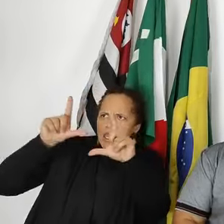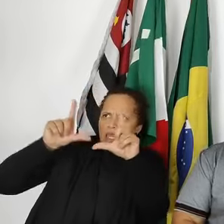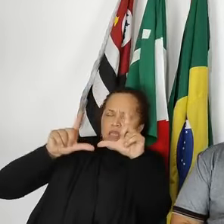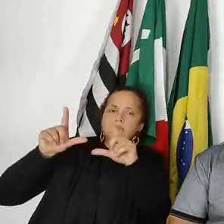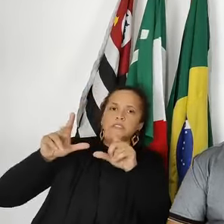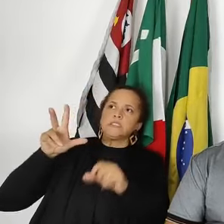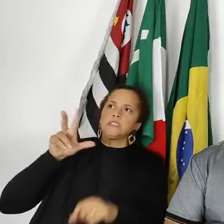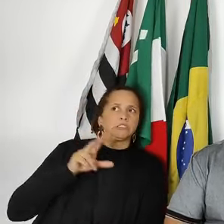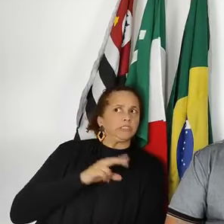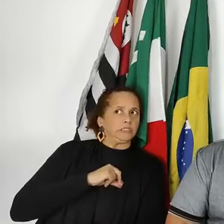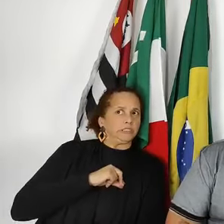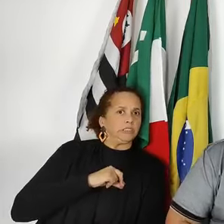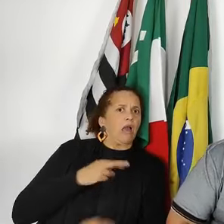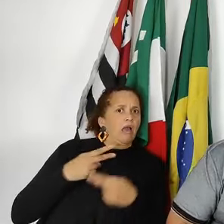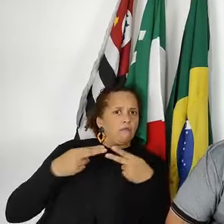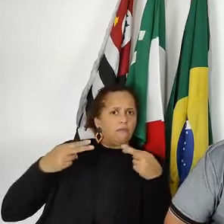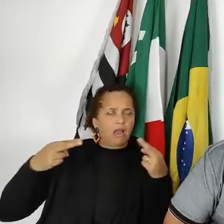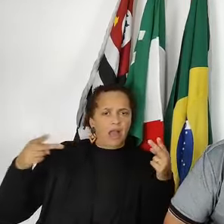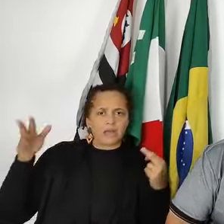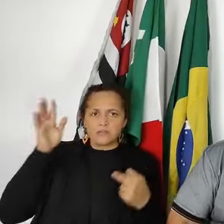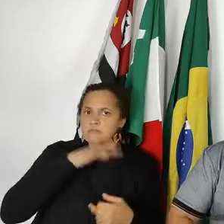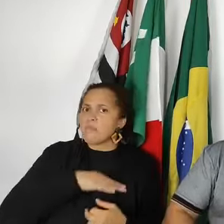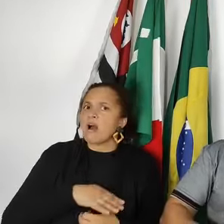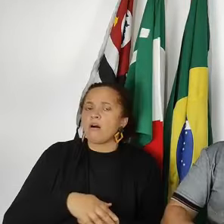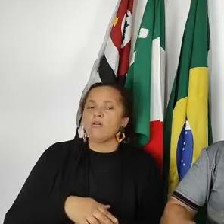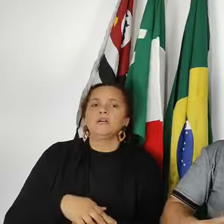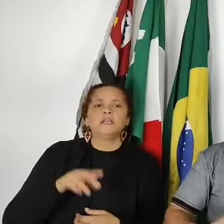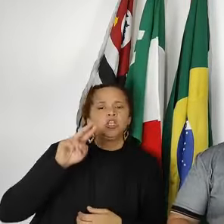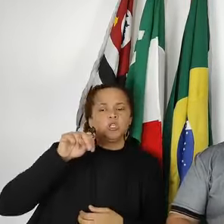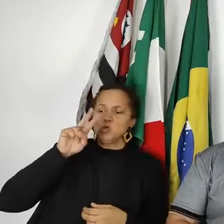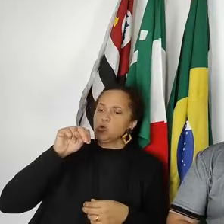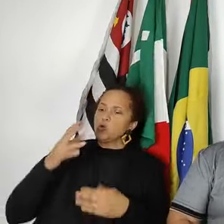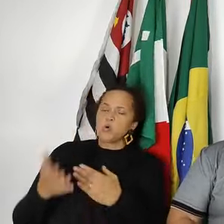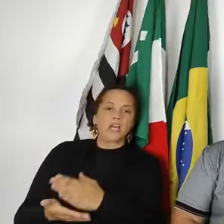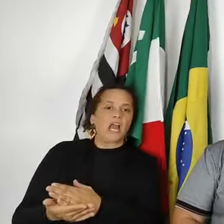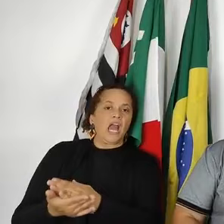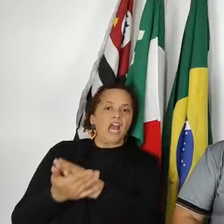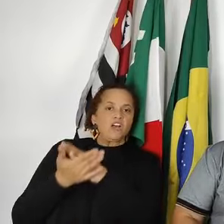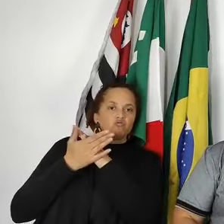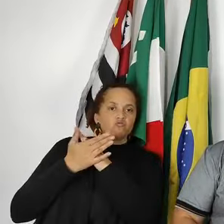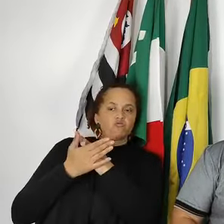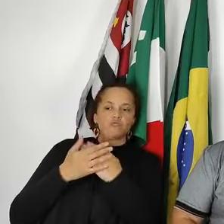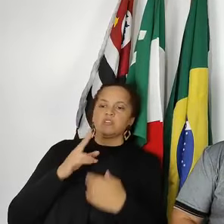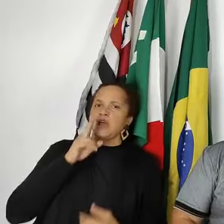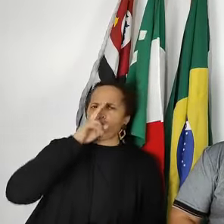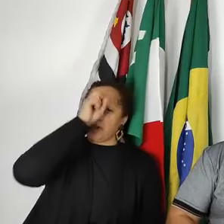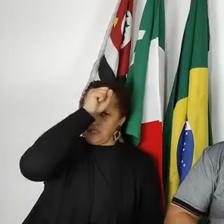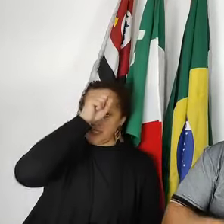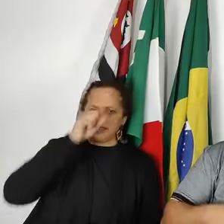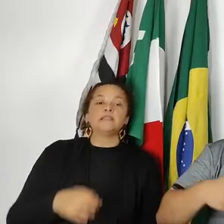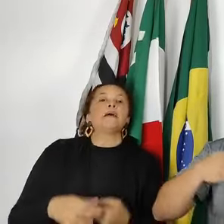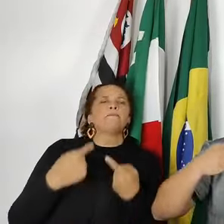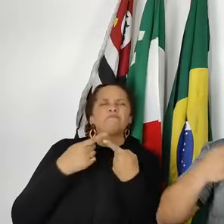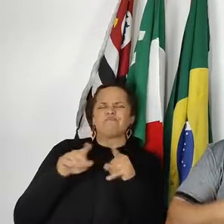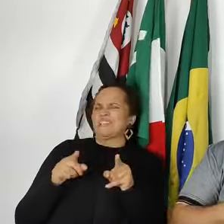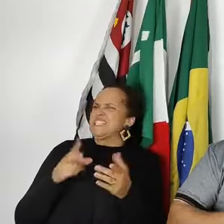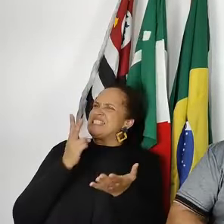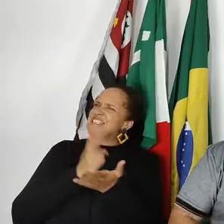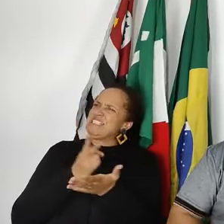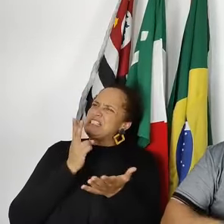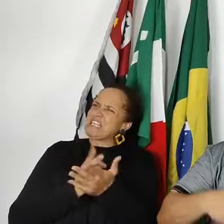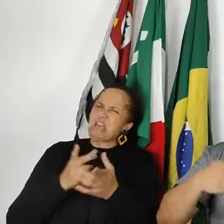pela misericórdia do Senhor, que ao invés de nos deixar para cima, nos fortalecer, tem nos derrotado, tem